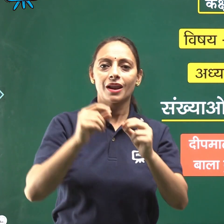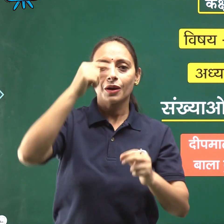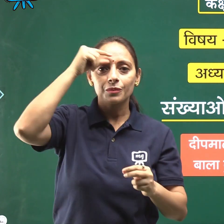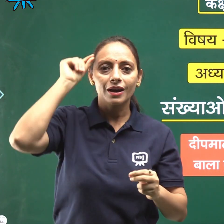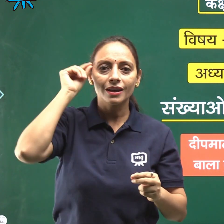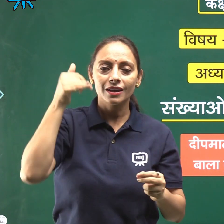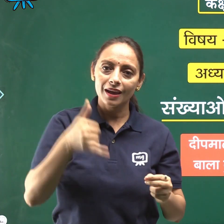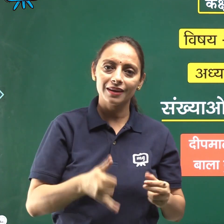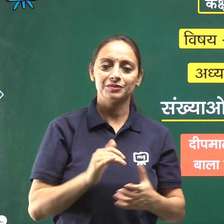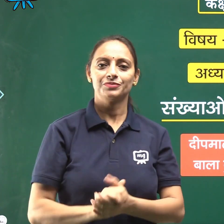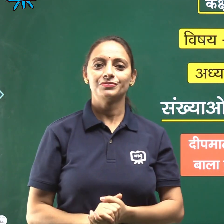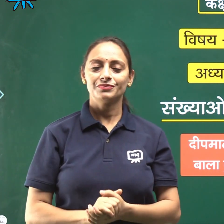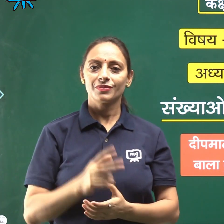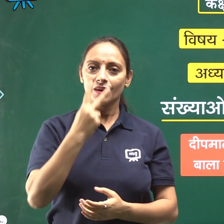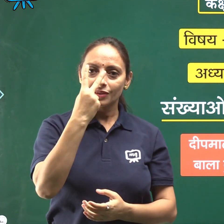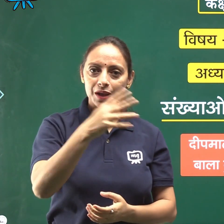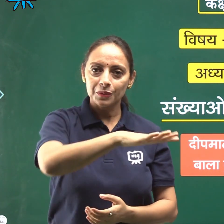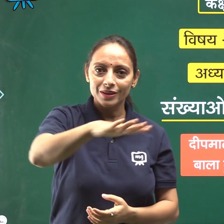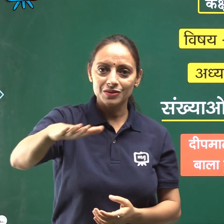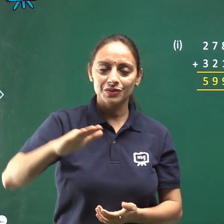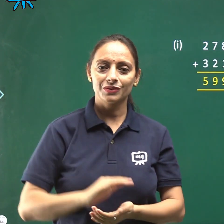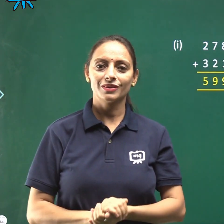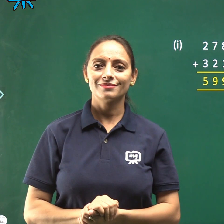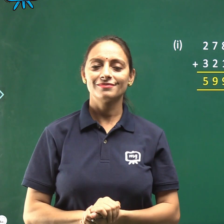हैं। देखो बच्चों,